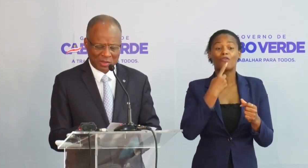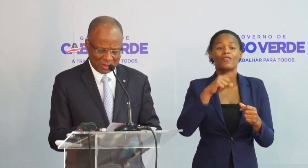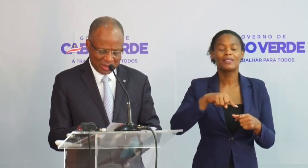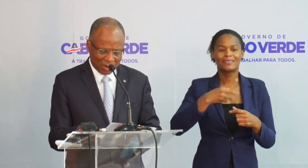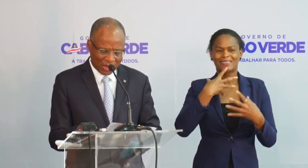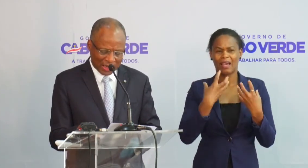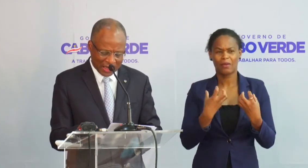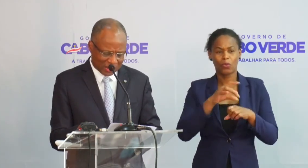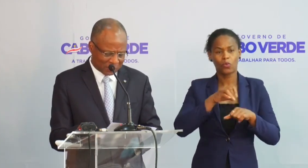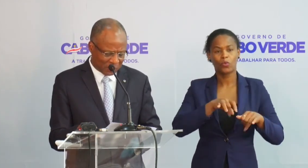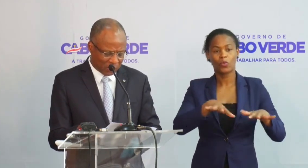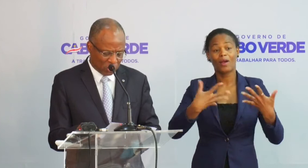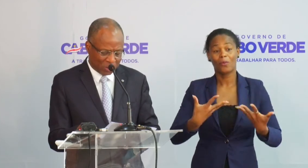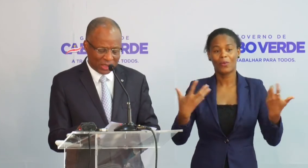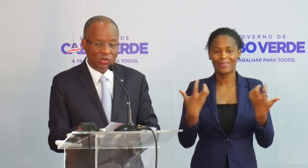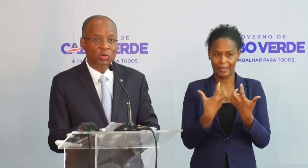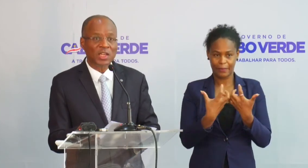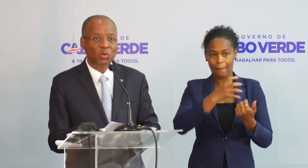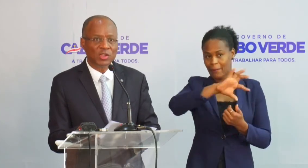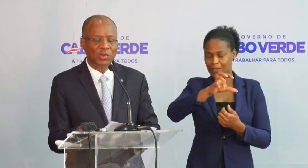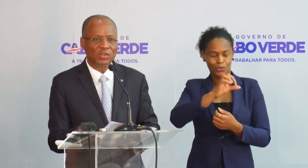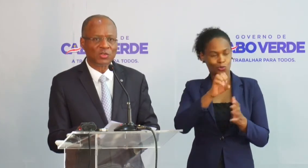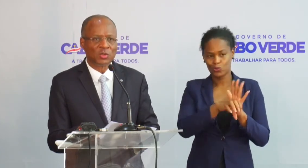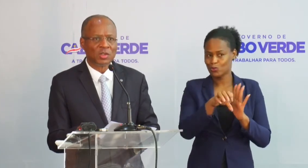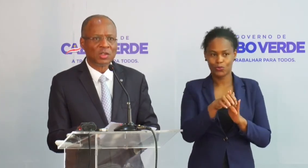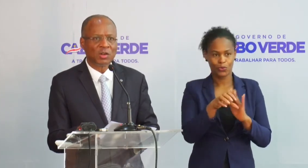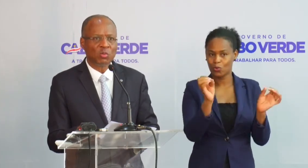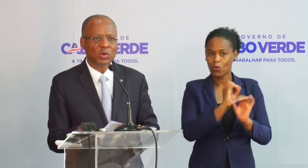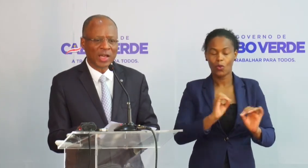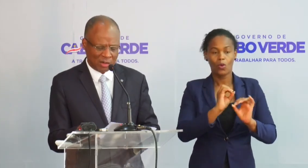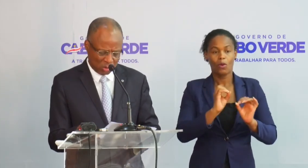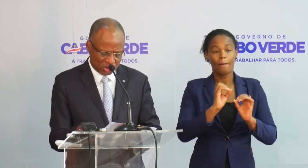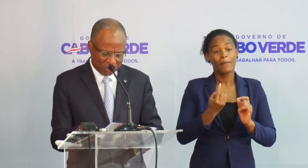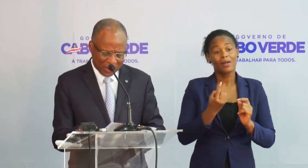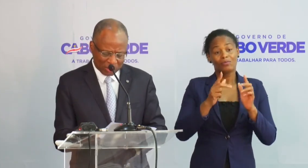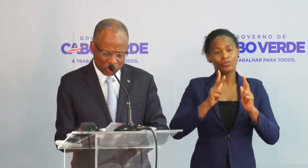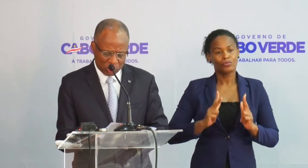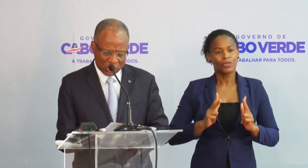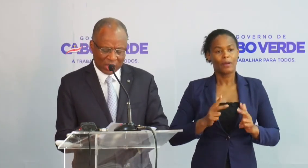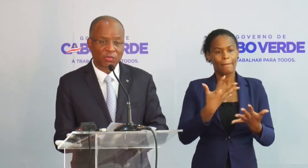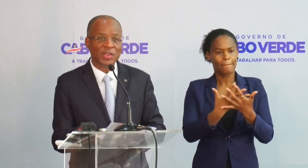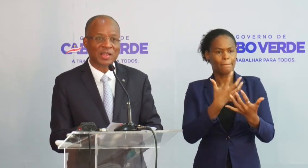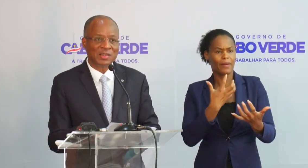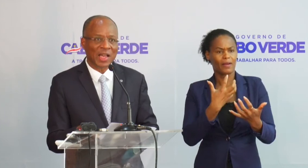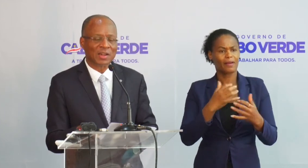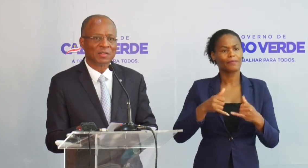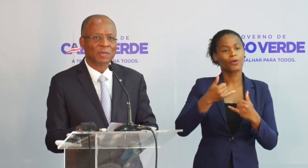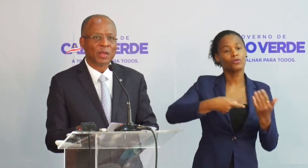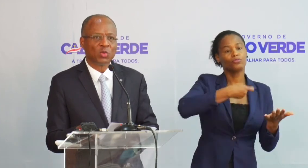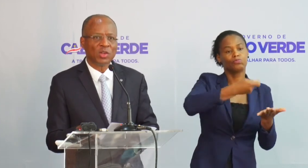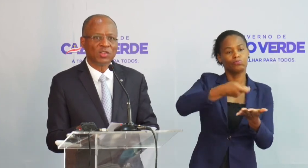pandemia e agora a guerra, o país não tem condições de acomodar os impactos e